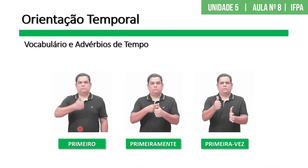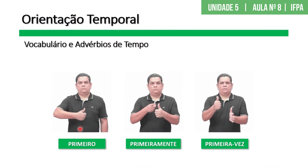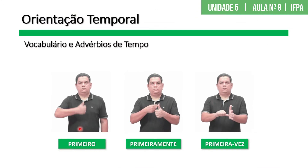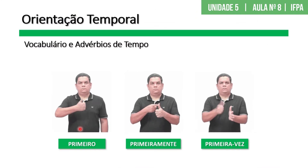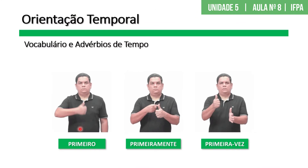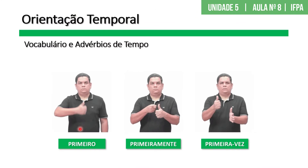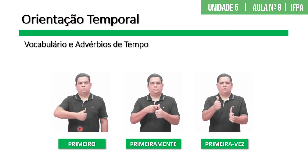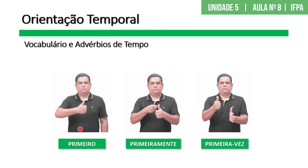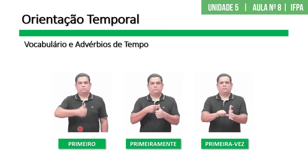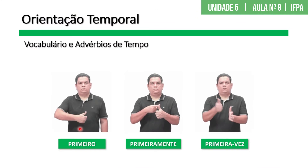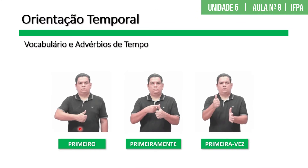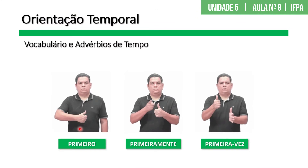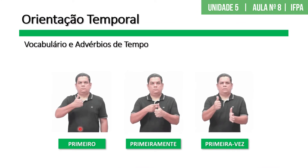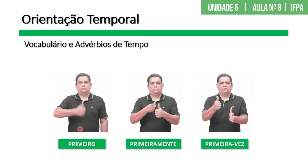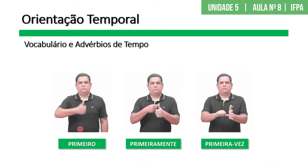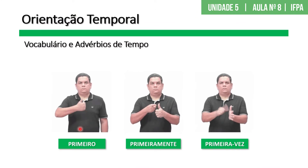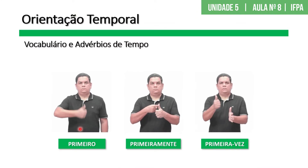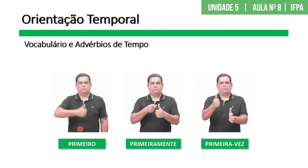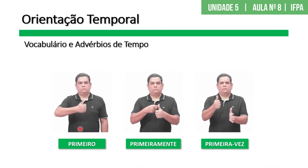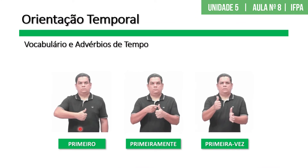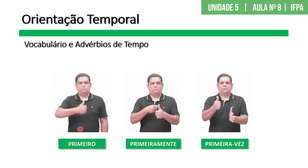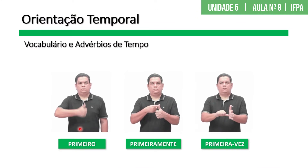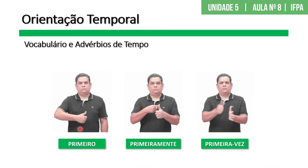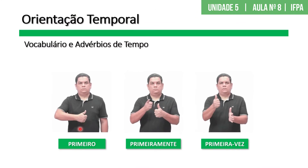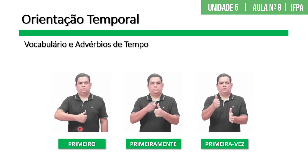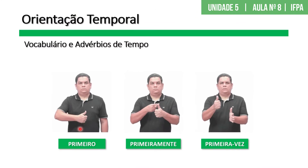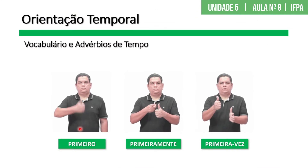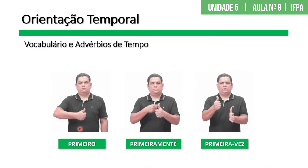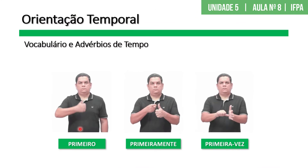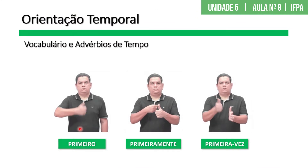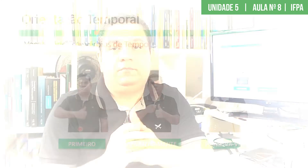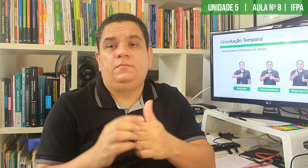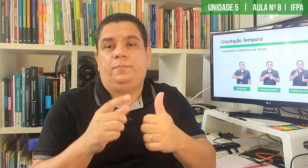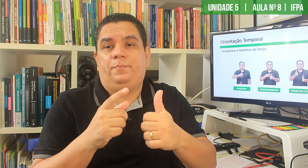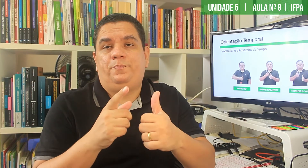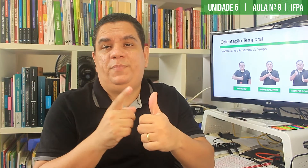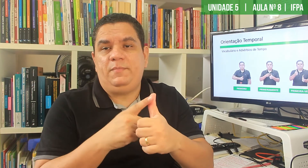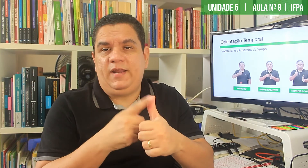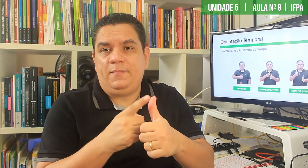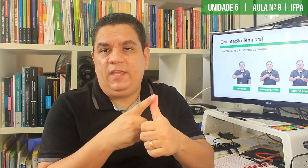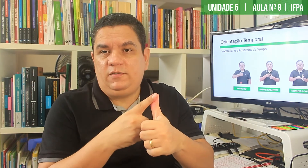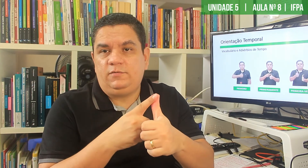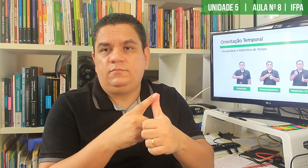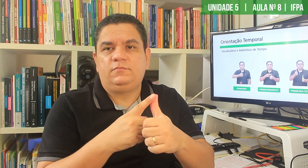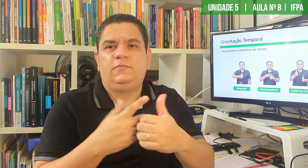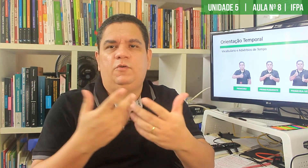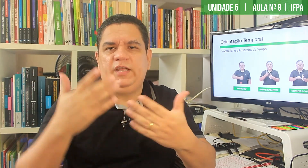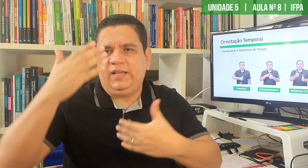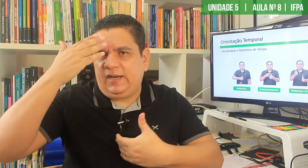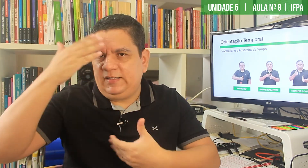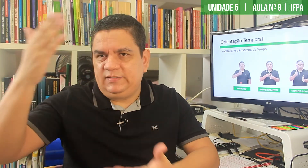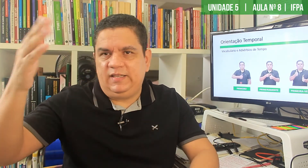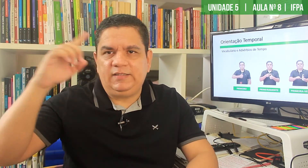né? Primeiramente. Vamos começar uma fala, eu vou dizer, ó, primeiramente, eu queria agradecer a